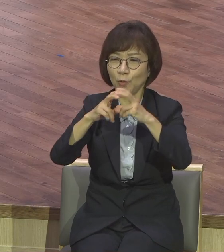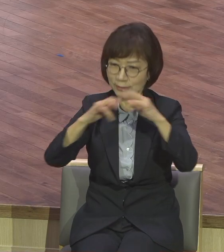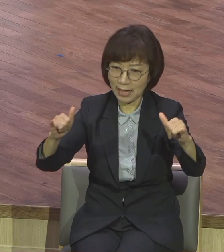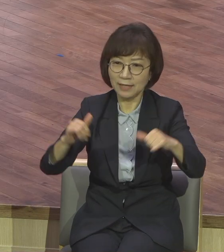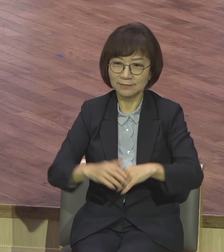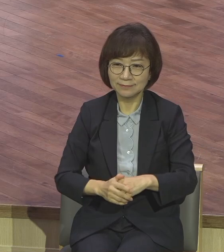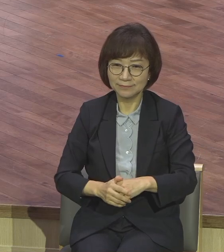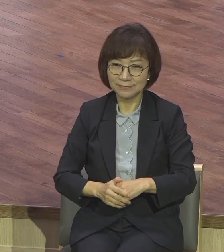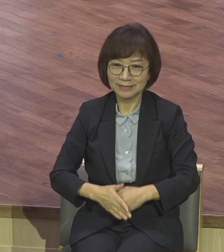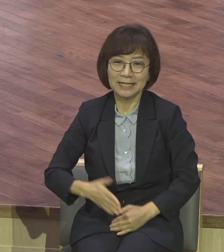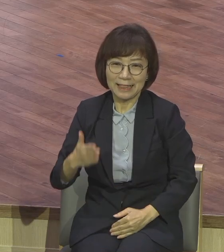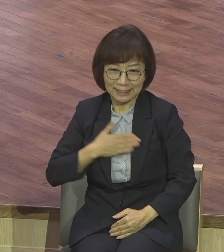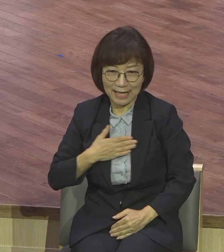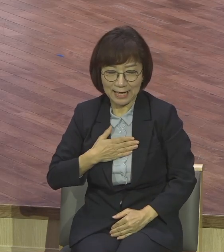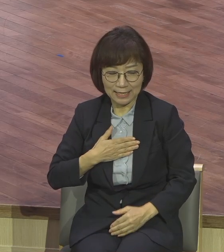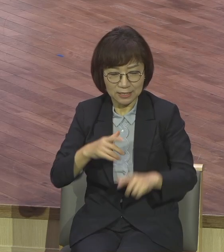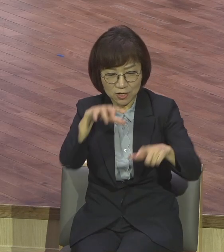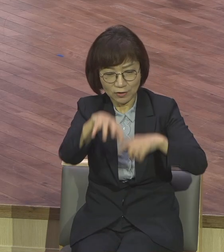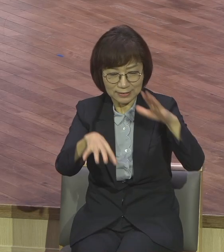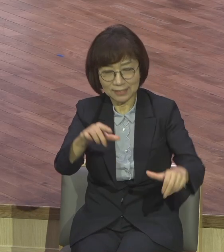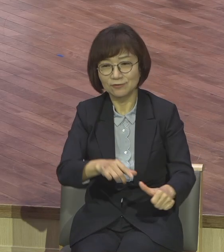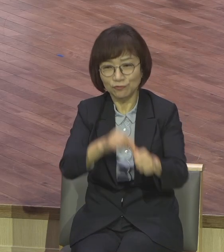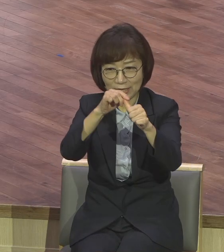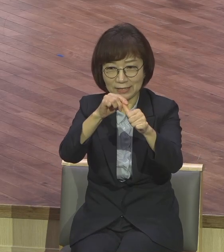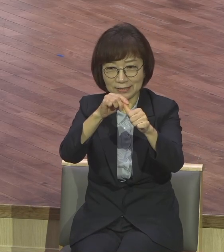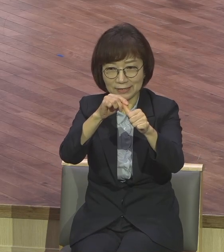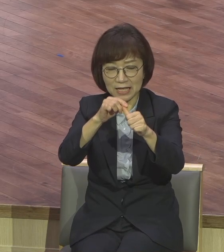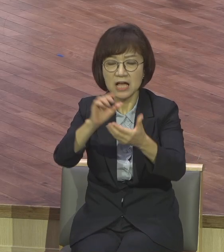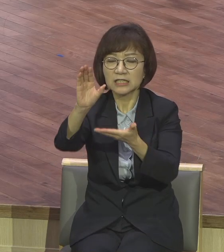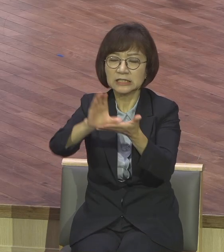나는 현장 살릴 그리스도의 대사다.